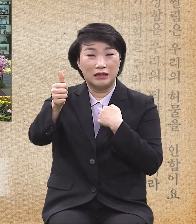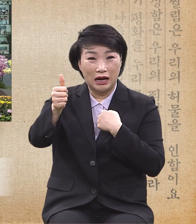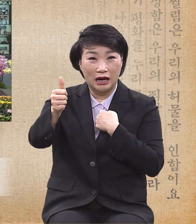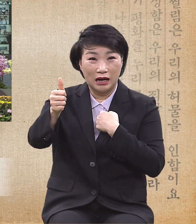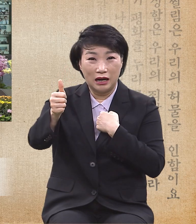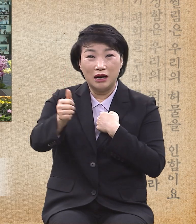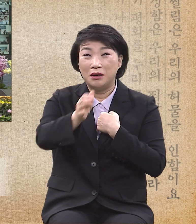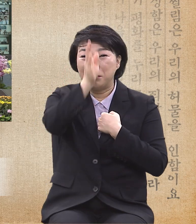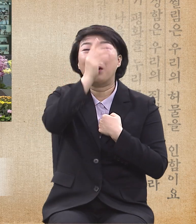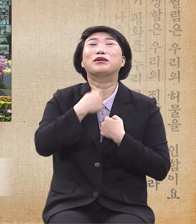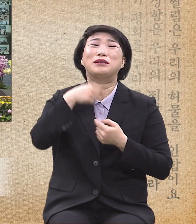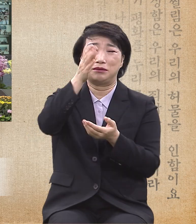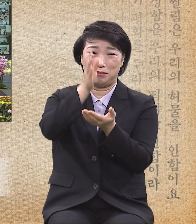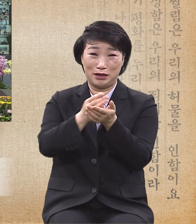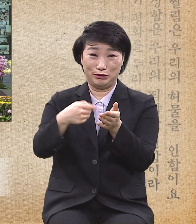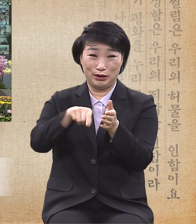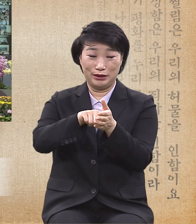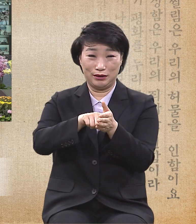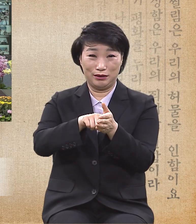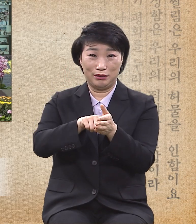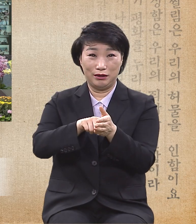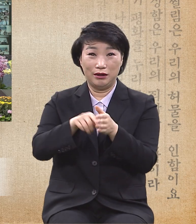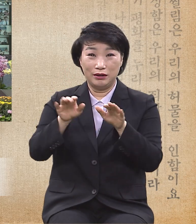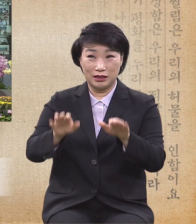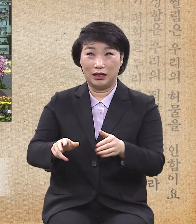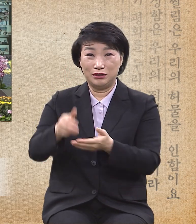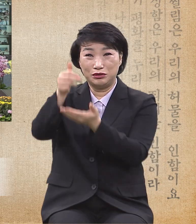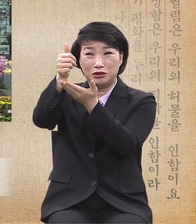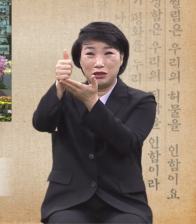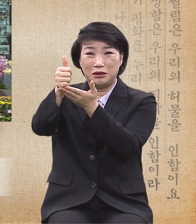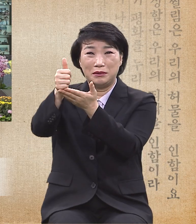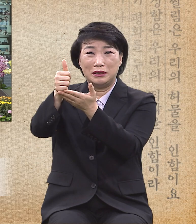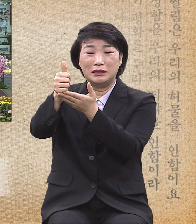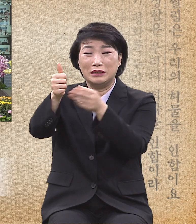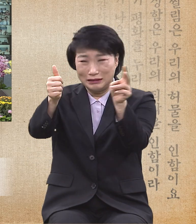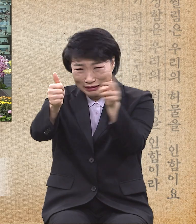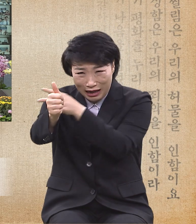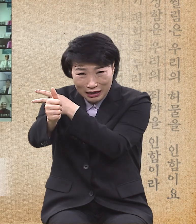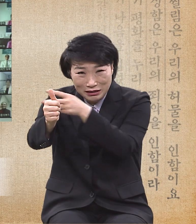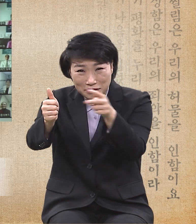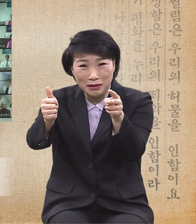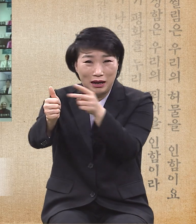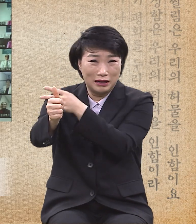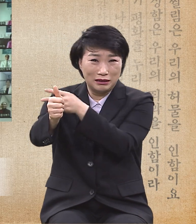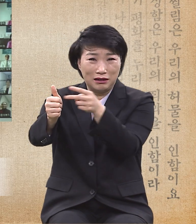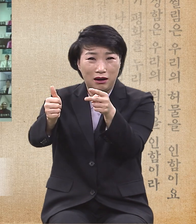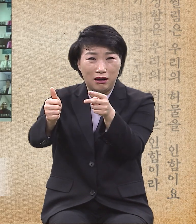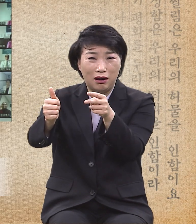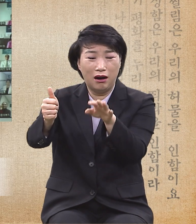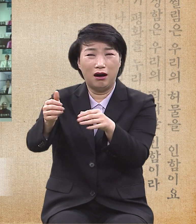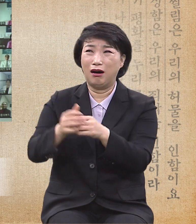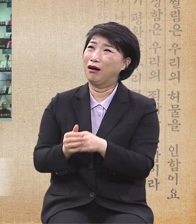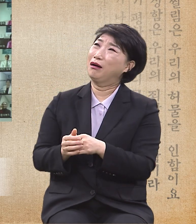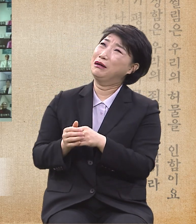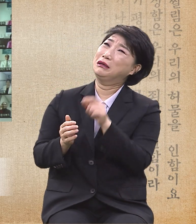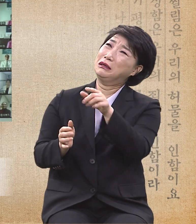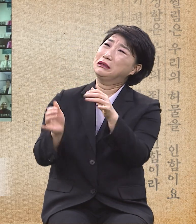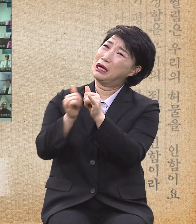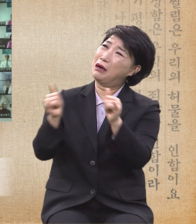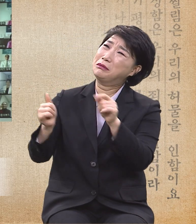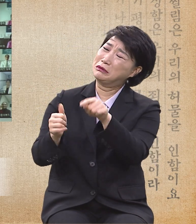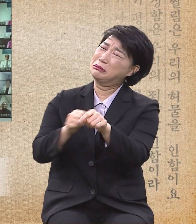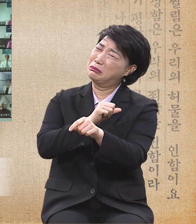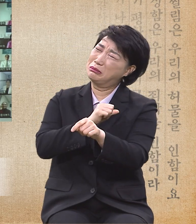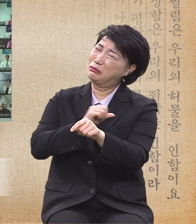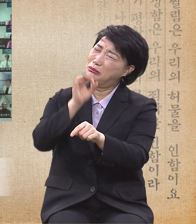나 병들지 말라고 큰 무진 채찍에, 사람이 견딜 수